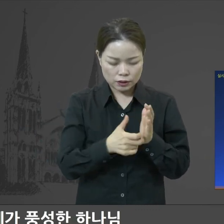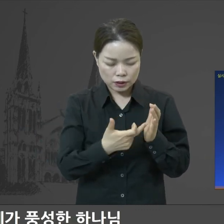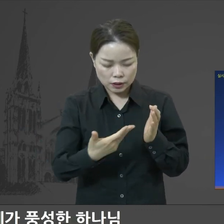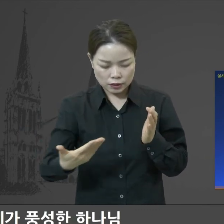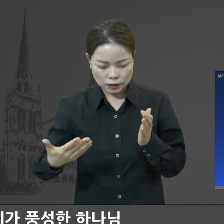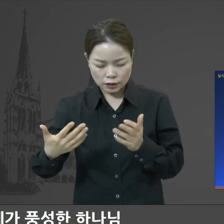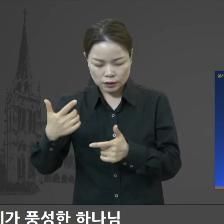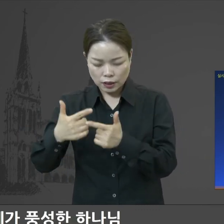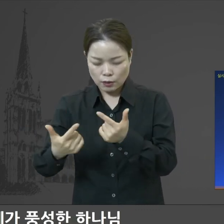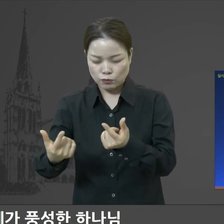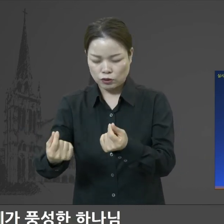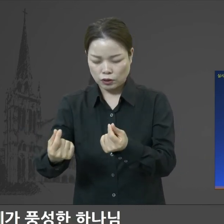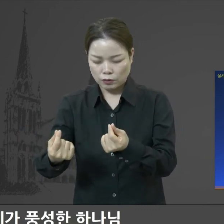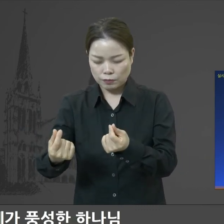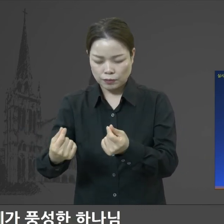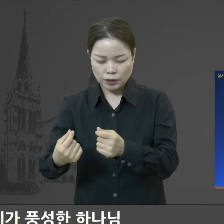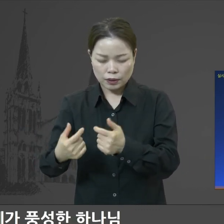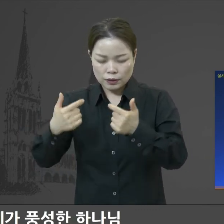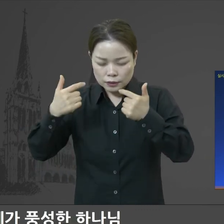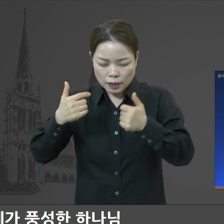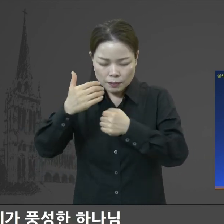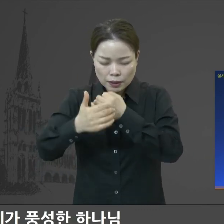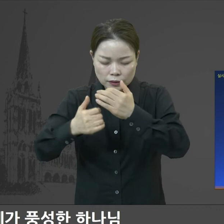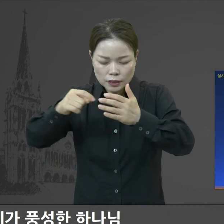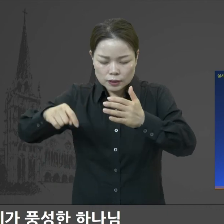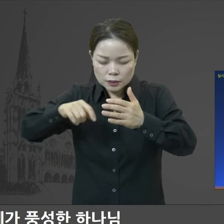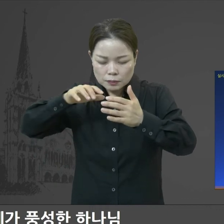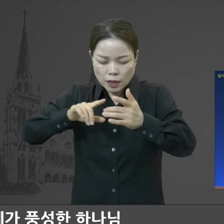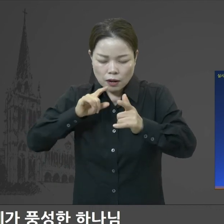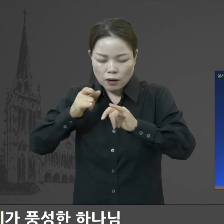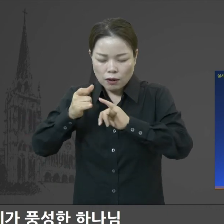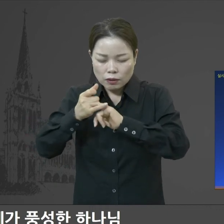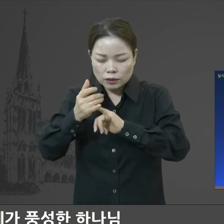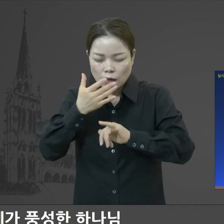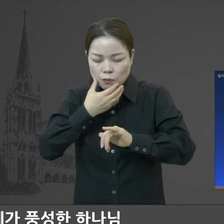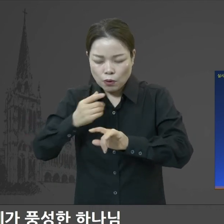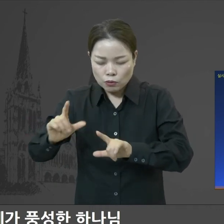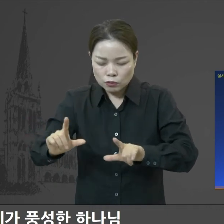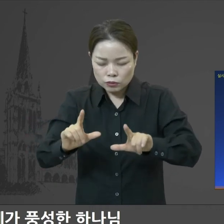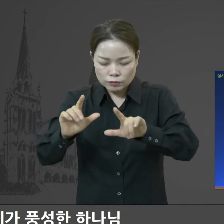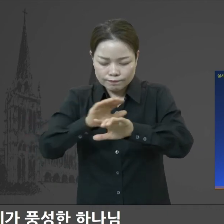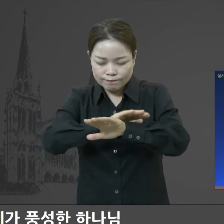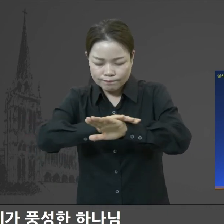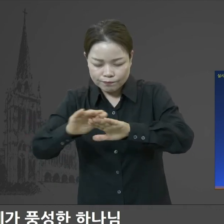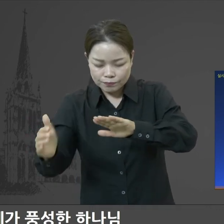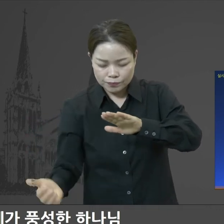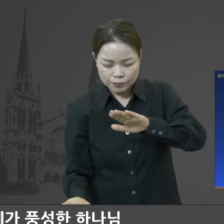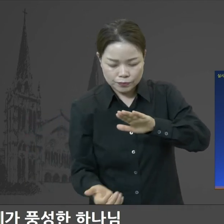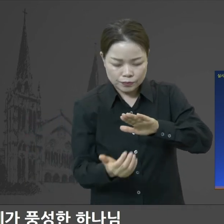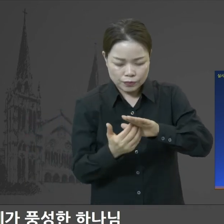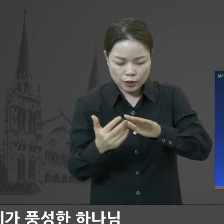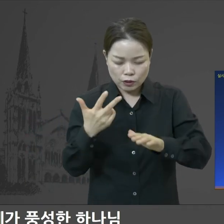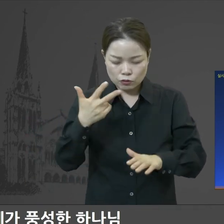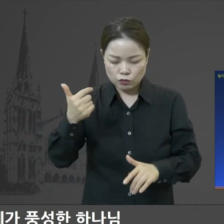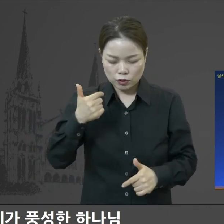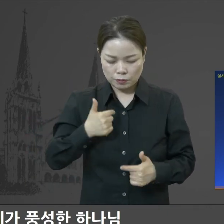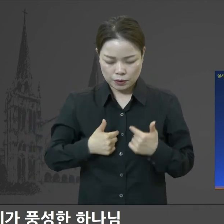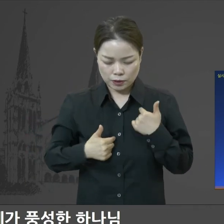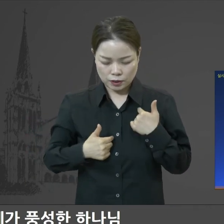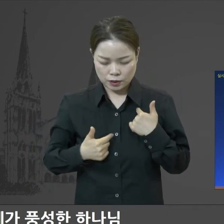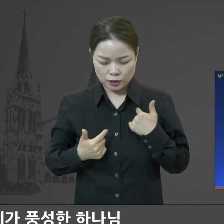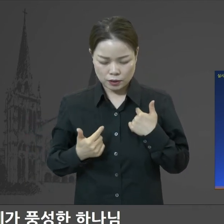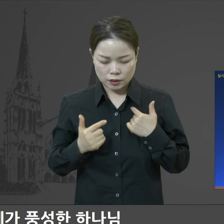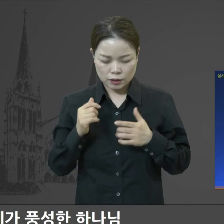나무와 같이 하나님, 날마다 하나님 안에서 언약의 복을 누려 형통하며 주님이 기뻐하시는 거룩한